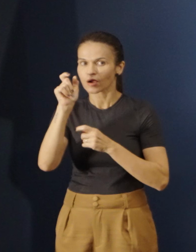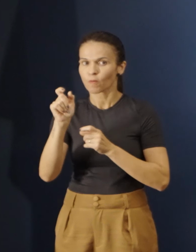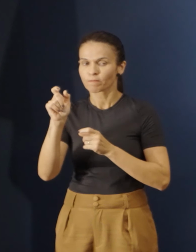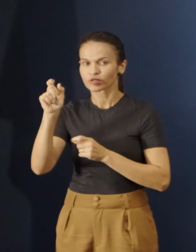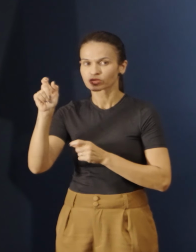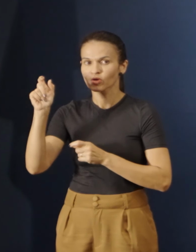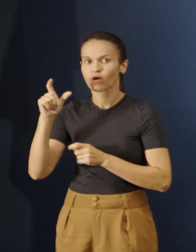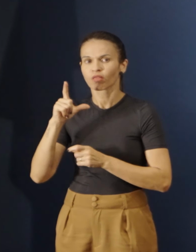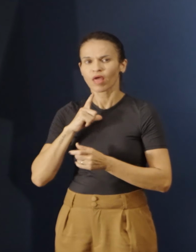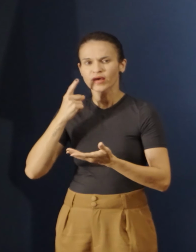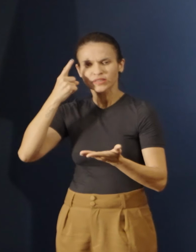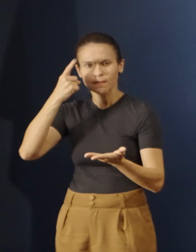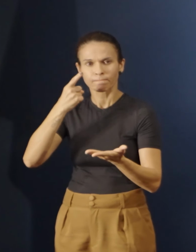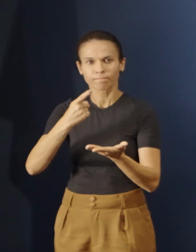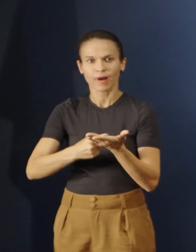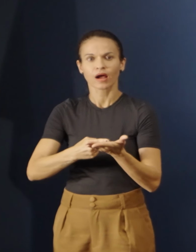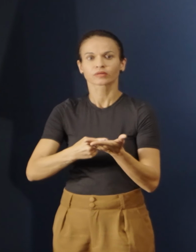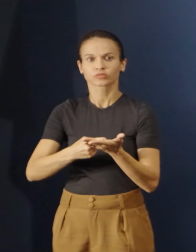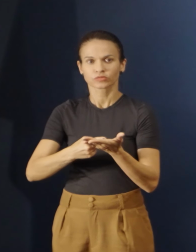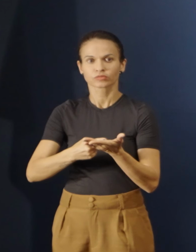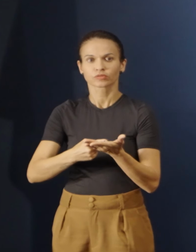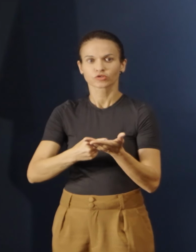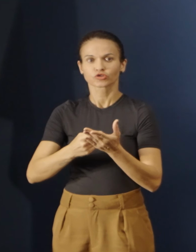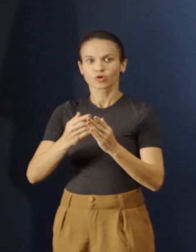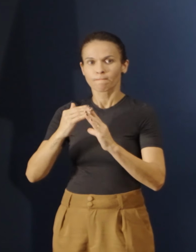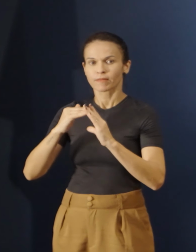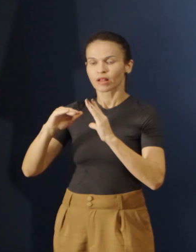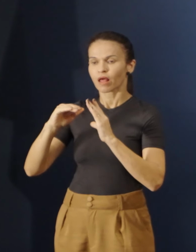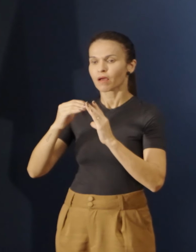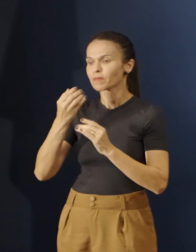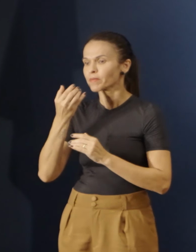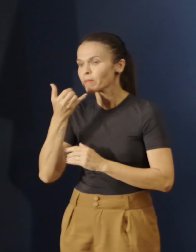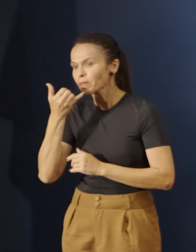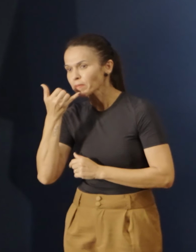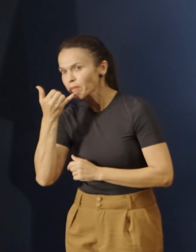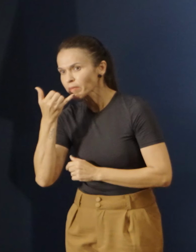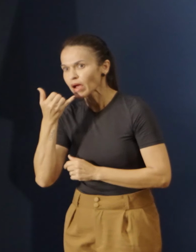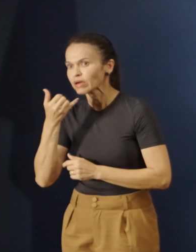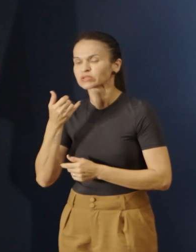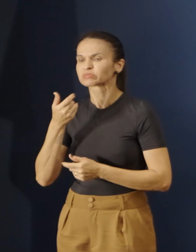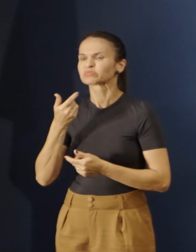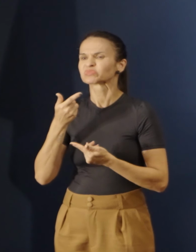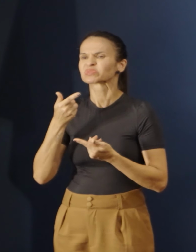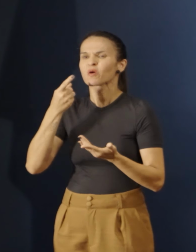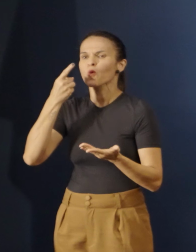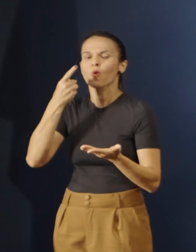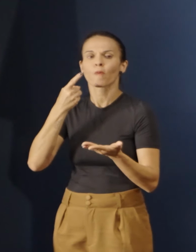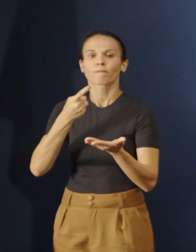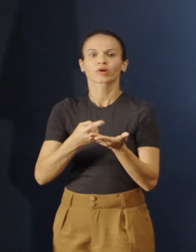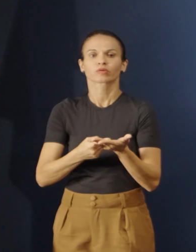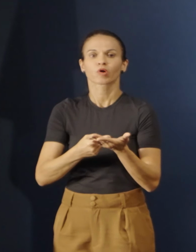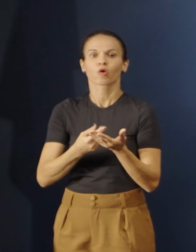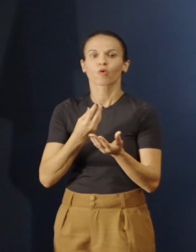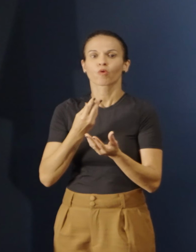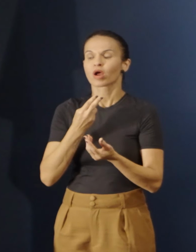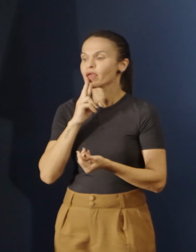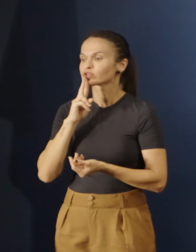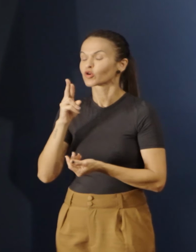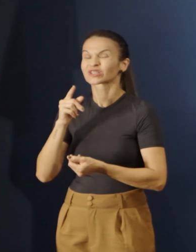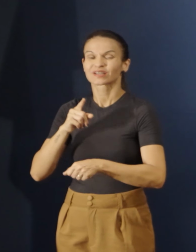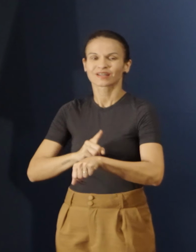tem esse pacto, é isso, de mandar áudios longos e de não ter um certo compromisso. É como responder na